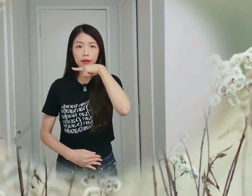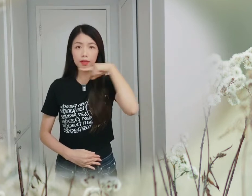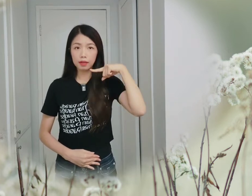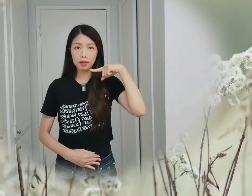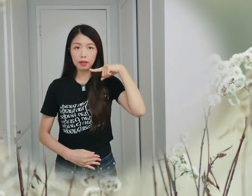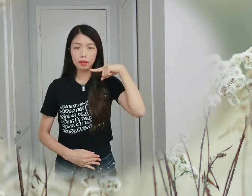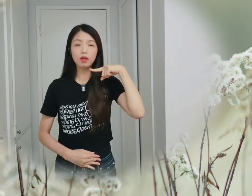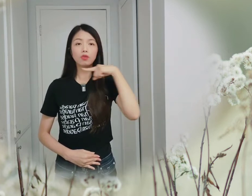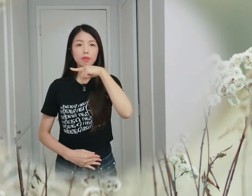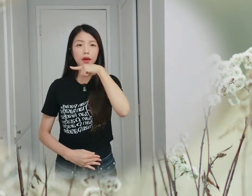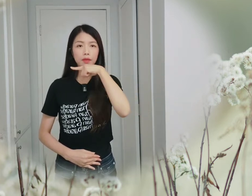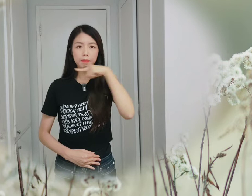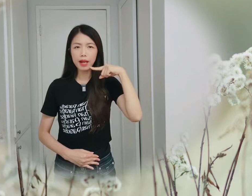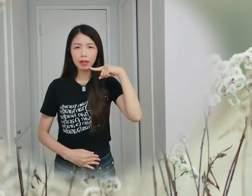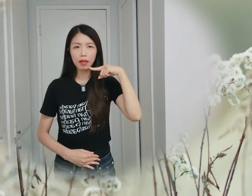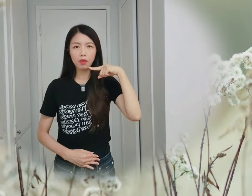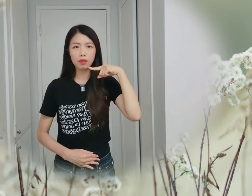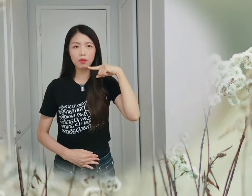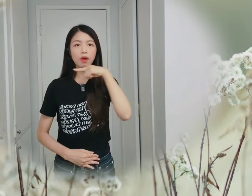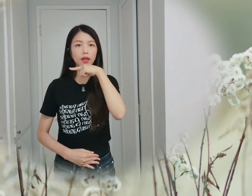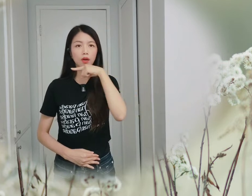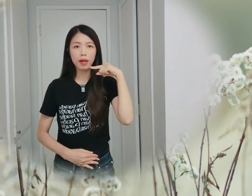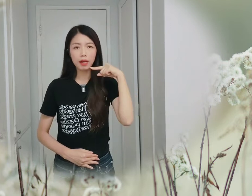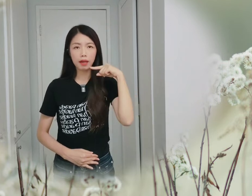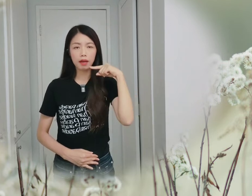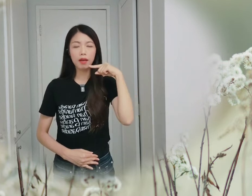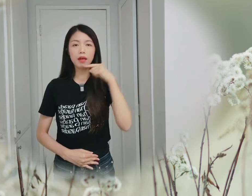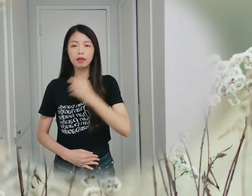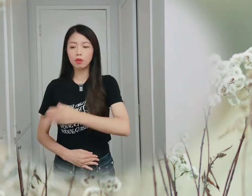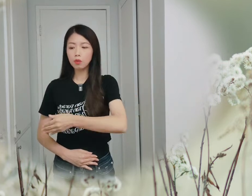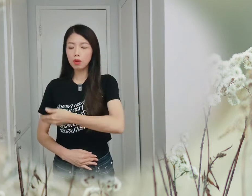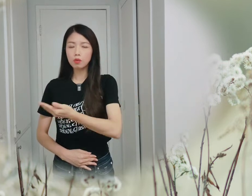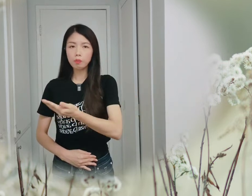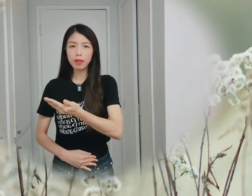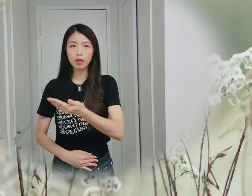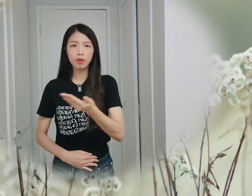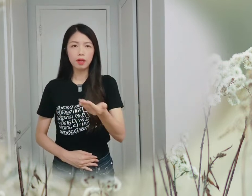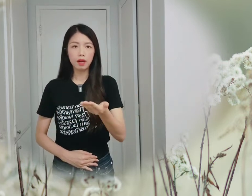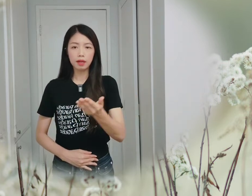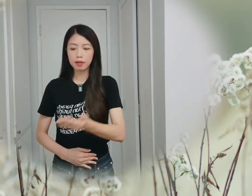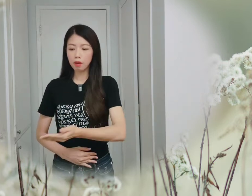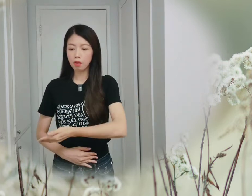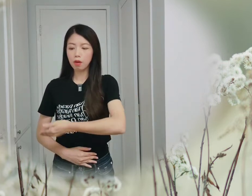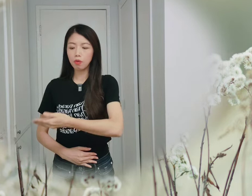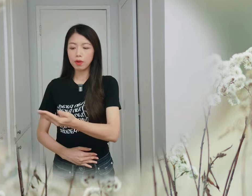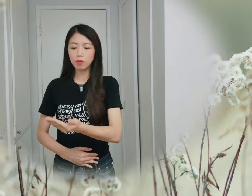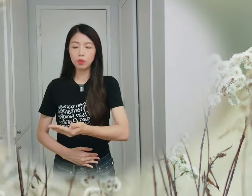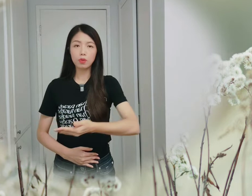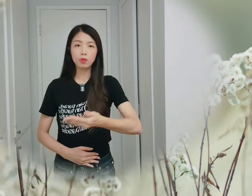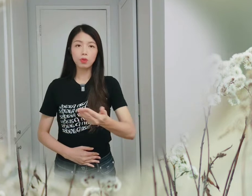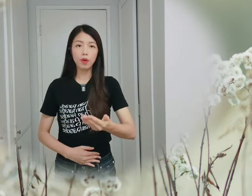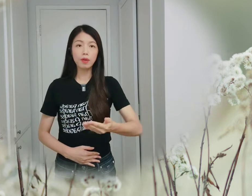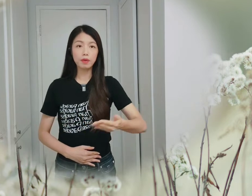쪽에 그어주시면 빨갛다라고 하는 뜻의 수어가 돼요. 빨갛다. 그리고 손바닥의 위를 향하게 해서